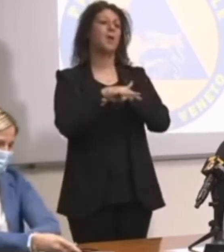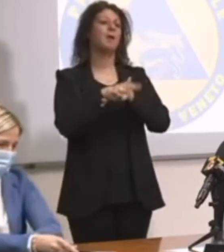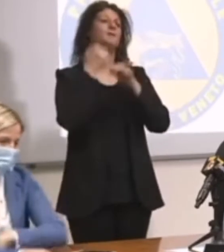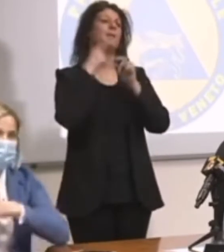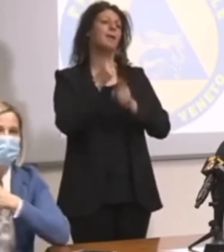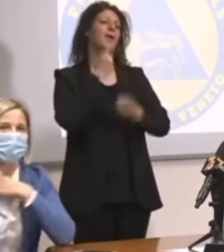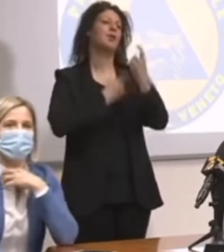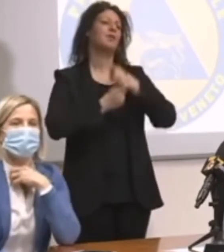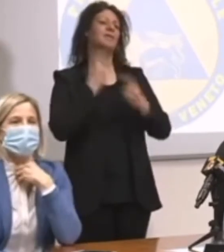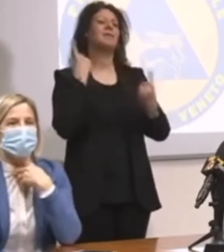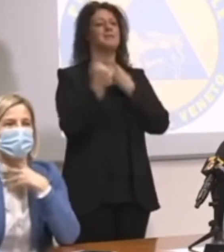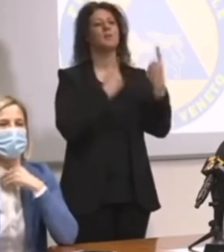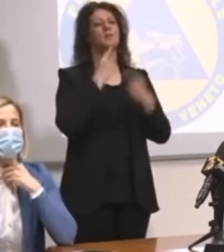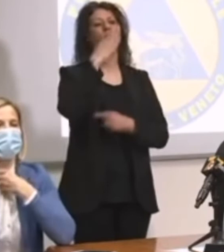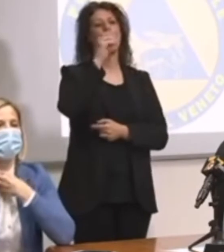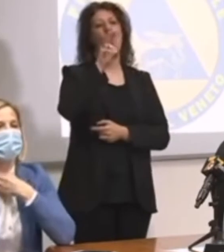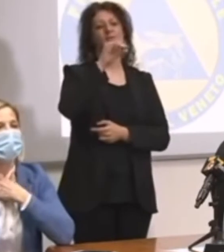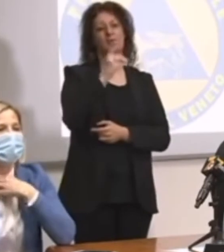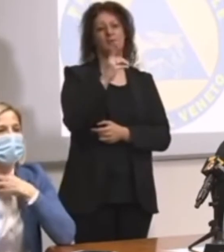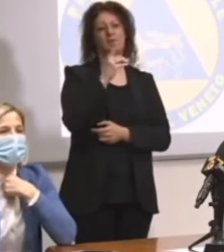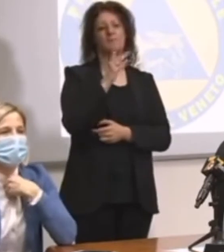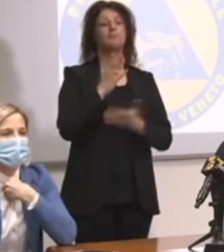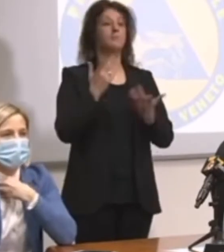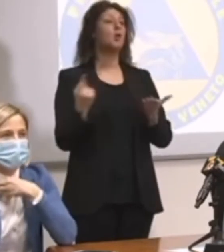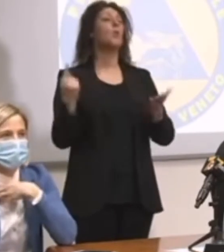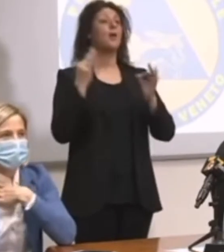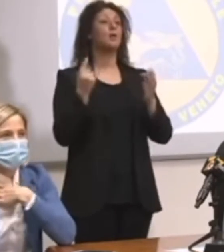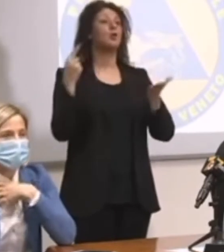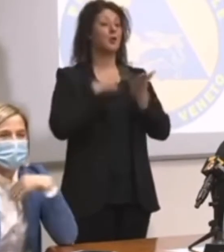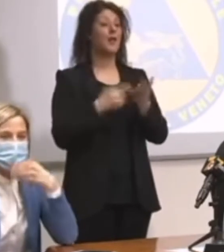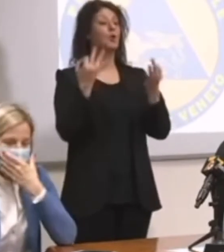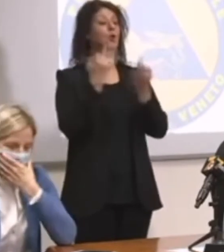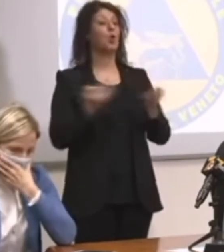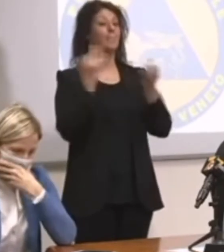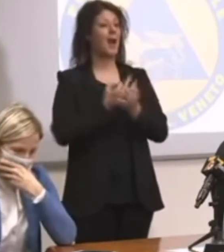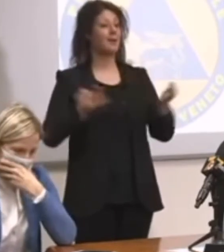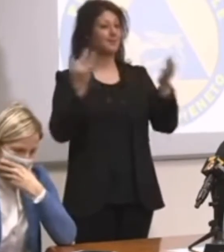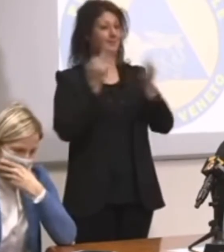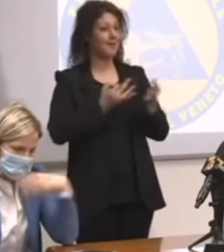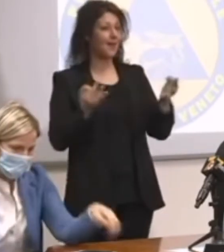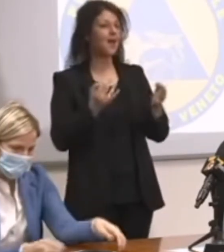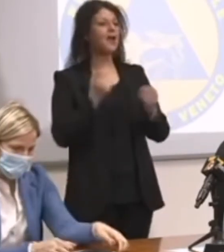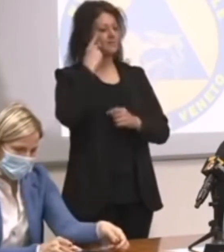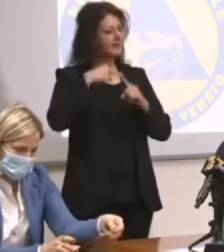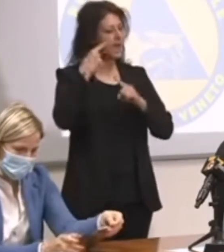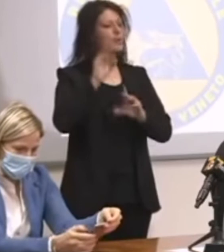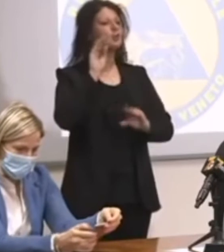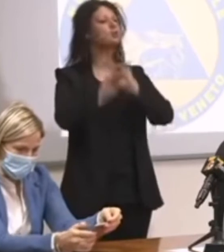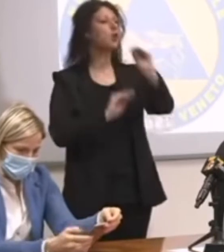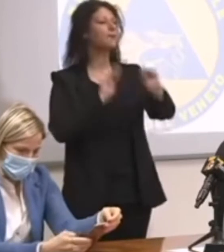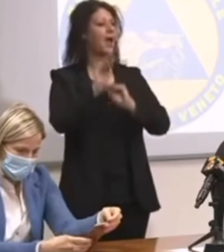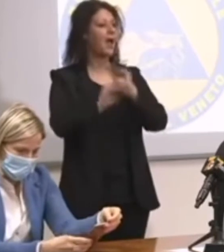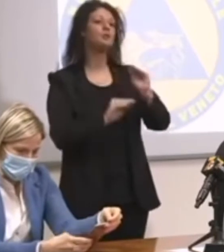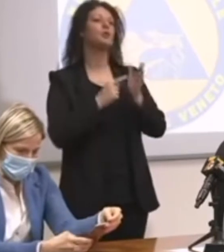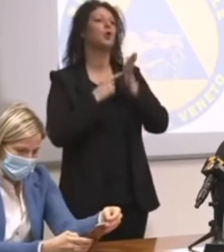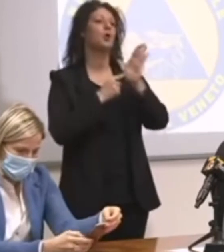Covid. Si tornerà alla normalità e poi avremo i sondaggi buoni, ordinari, che sono quelli dell'intenzione